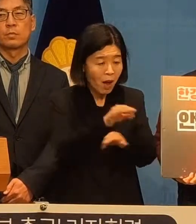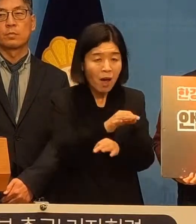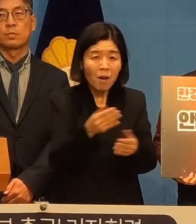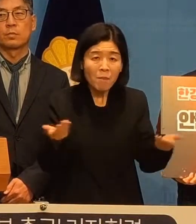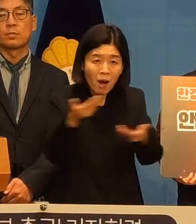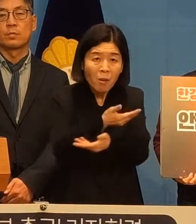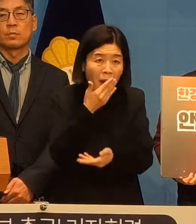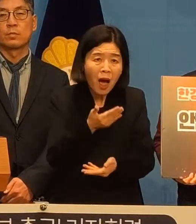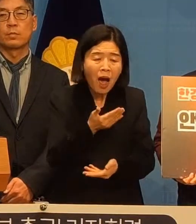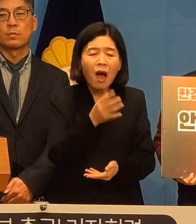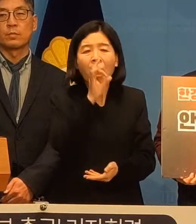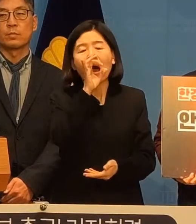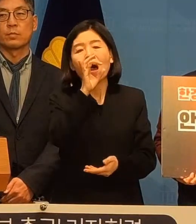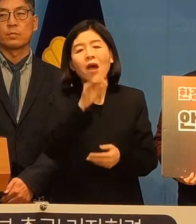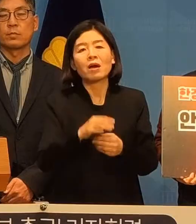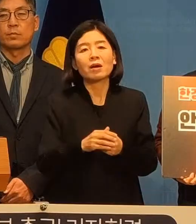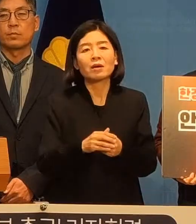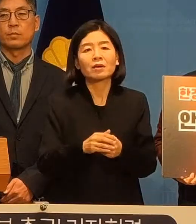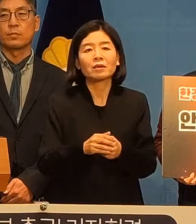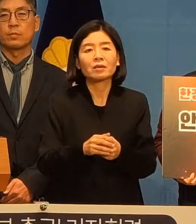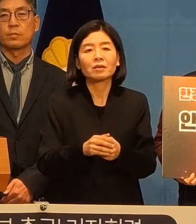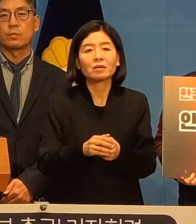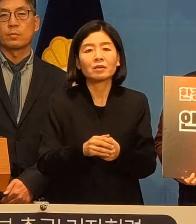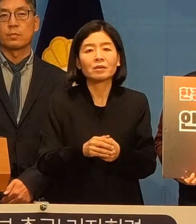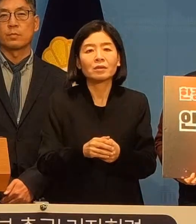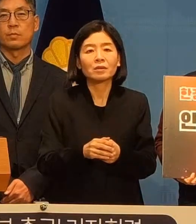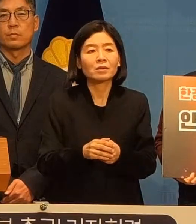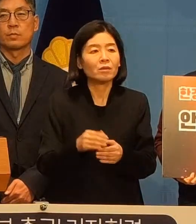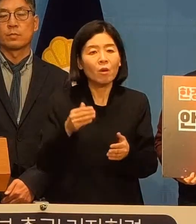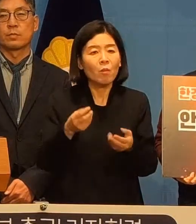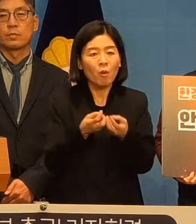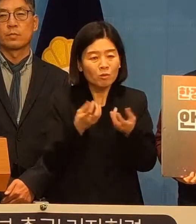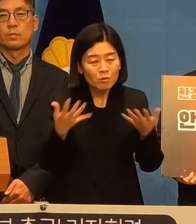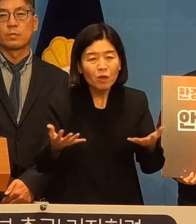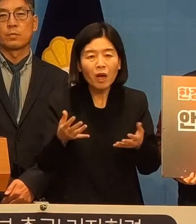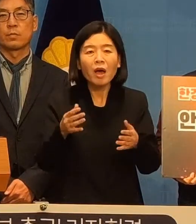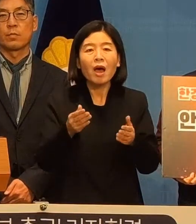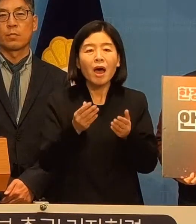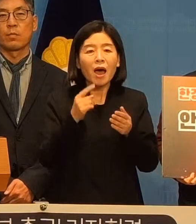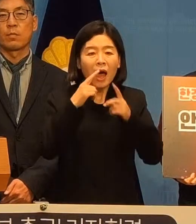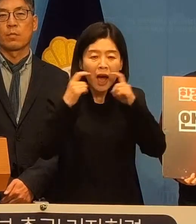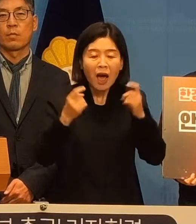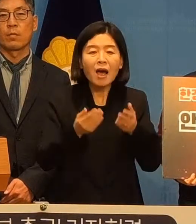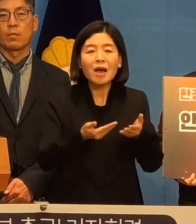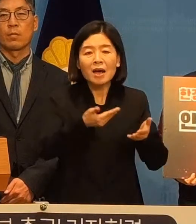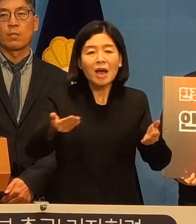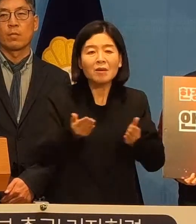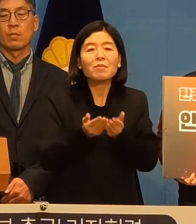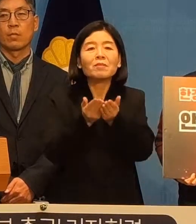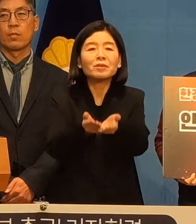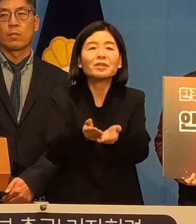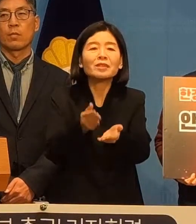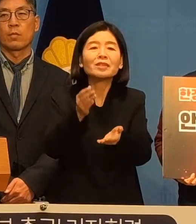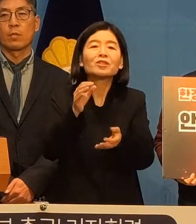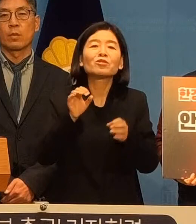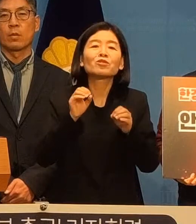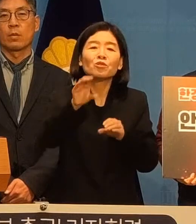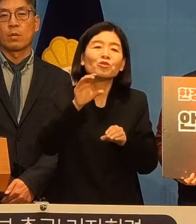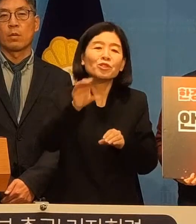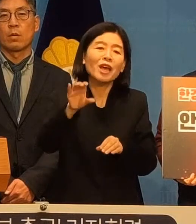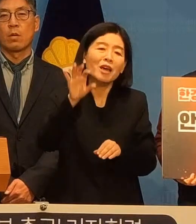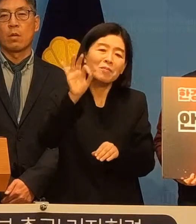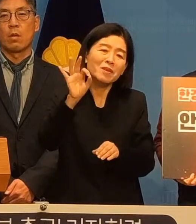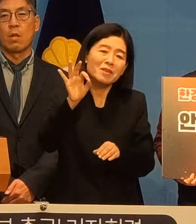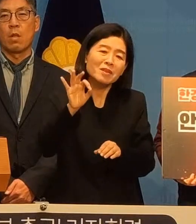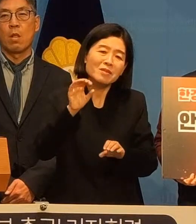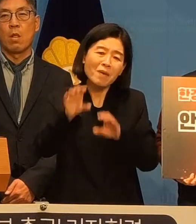않습니까? 지금 매몰 비용 이야기를 하면서 어쩔 수 없다, 일단은 운행하고 보자 이렇게